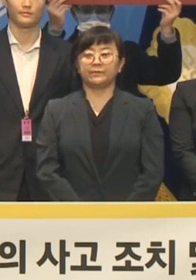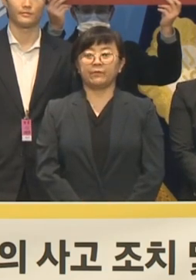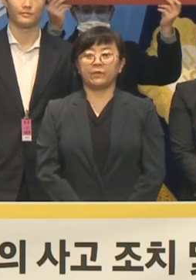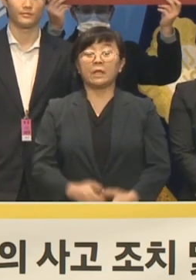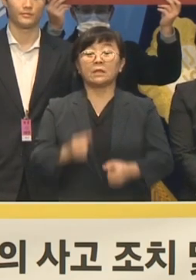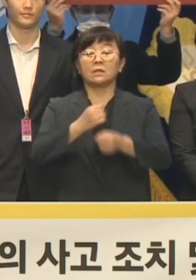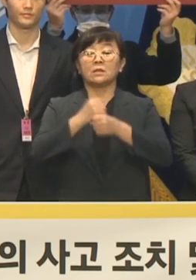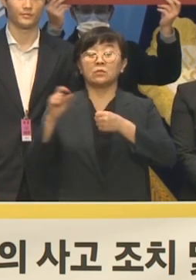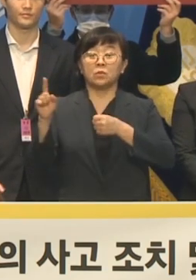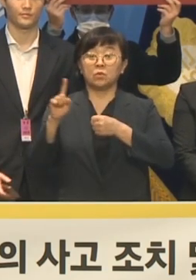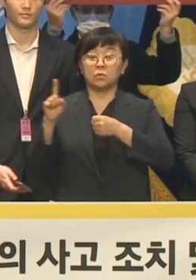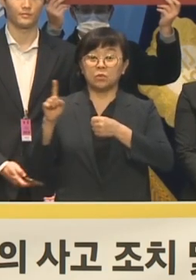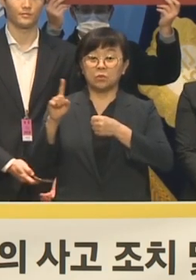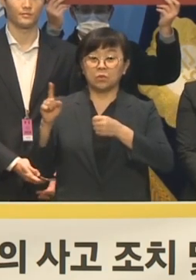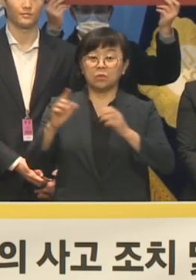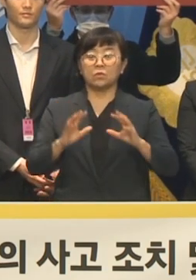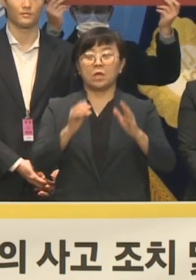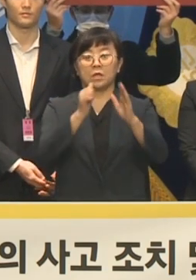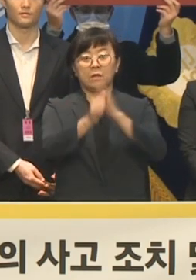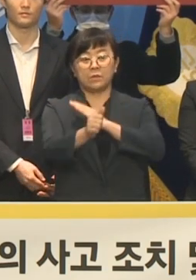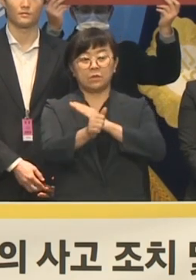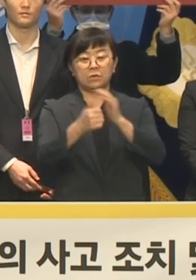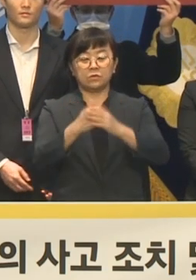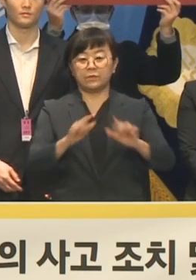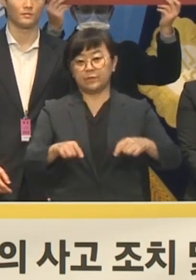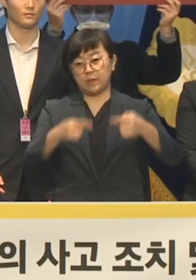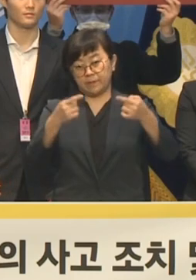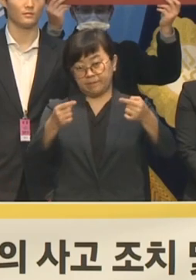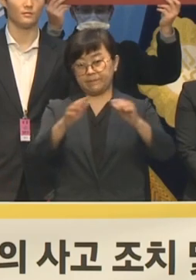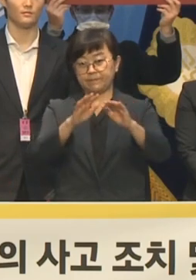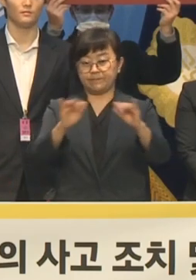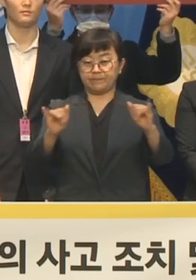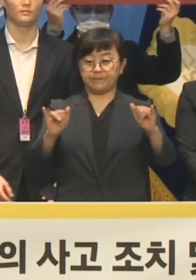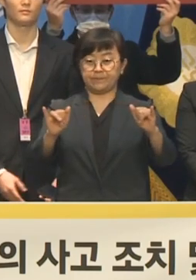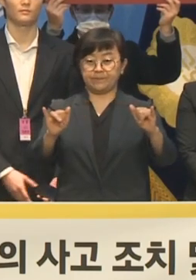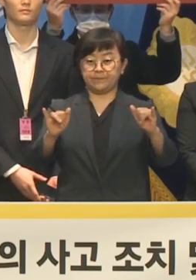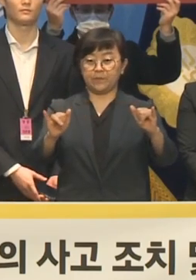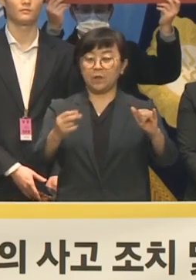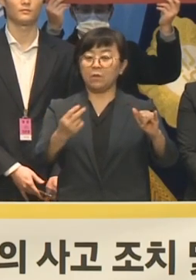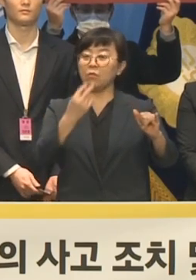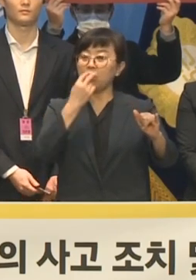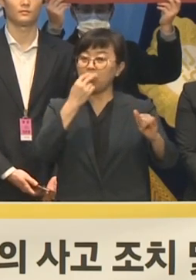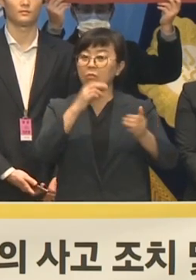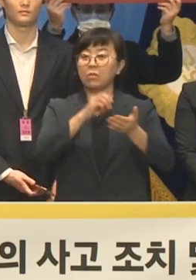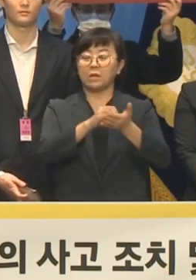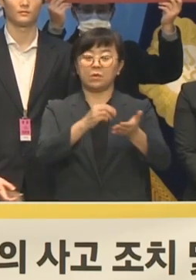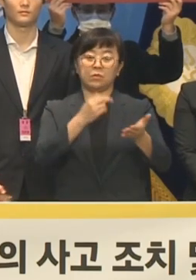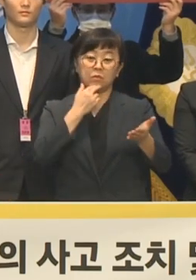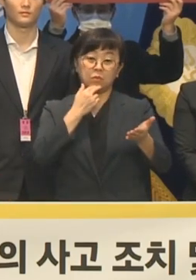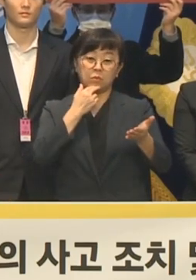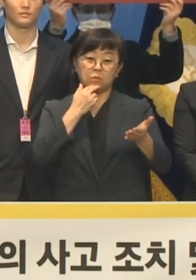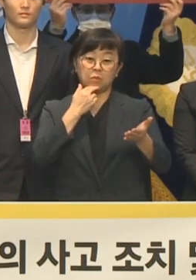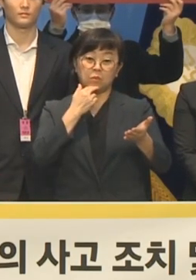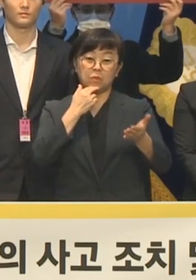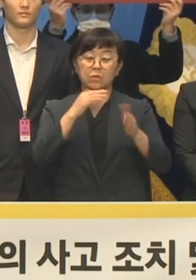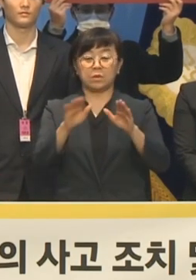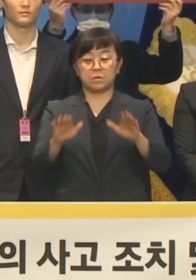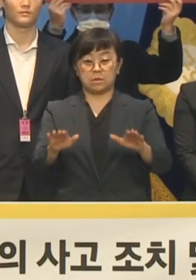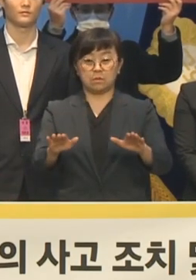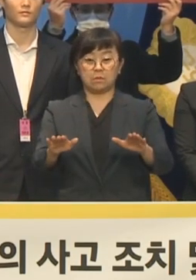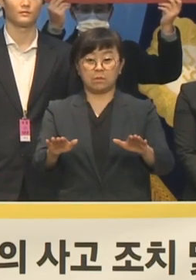황당한 것은 국가대표 선수로 출전한 이들에게 보험이 들어있지 않았고